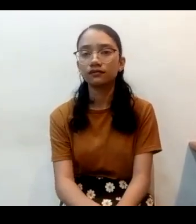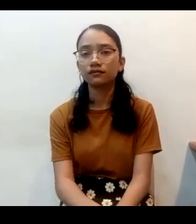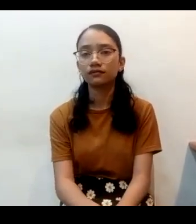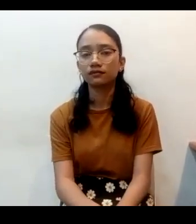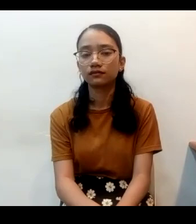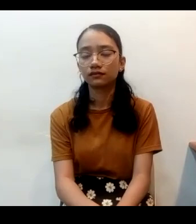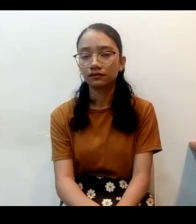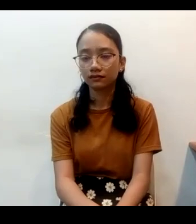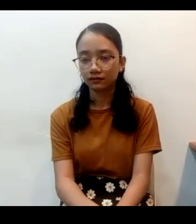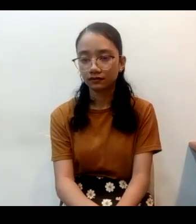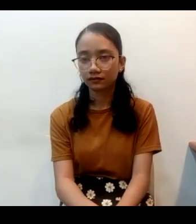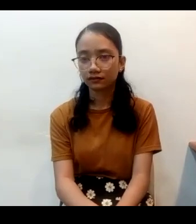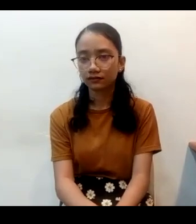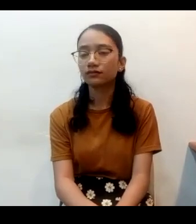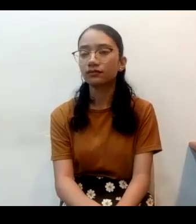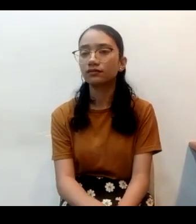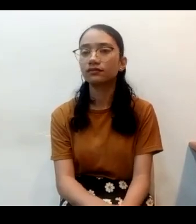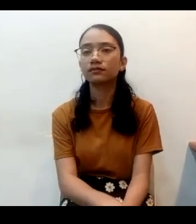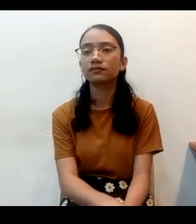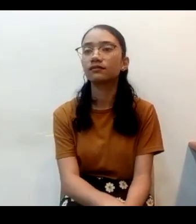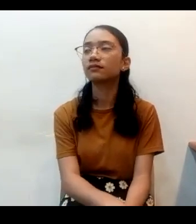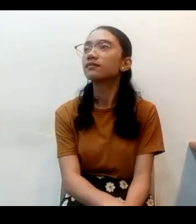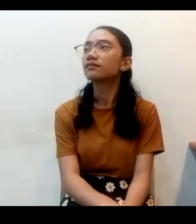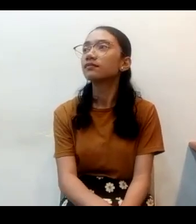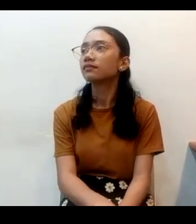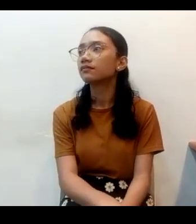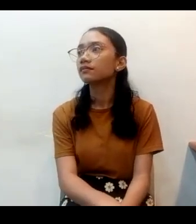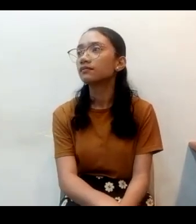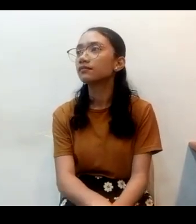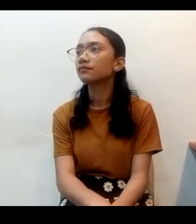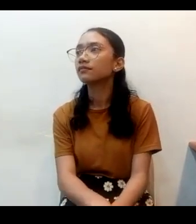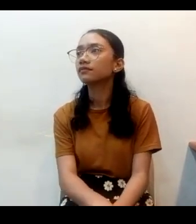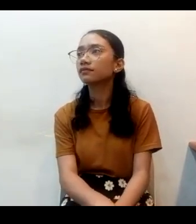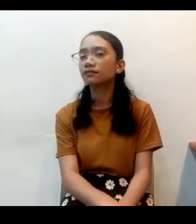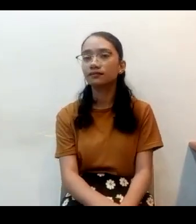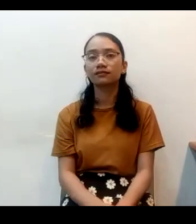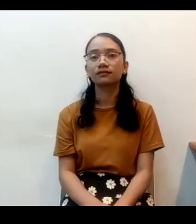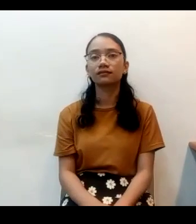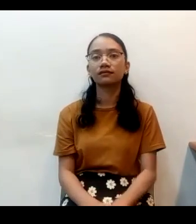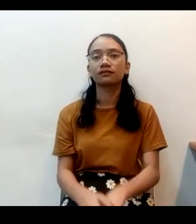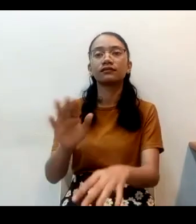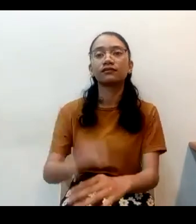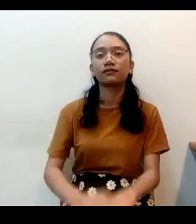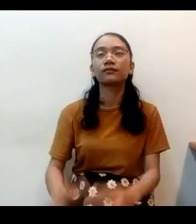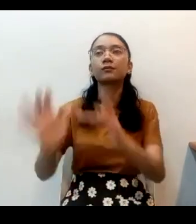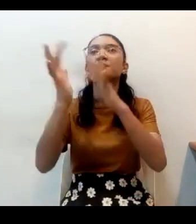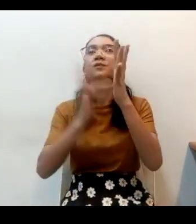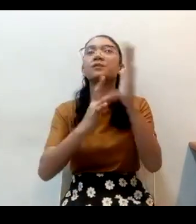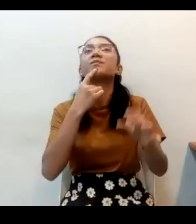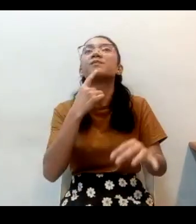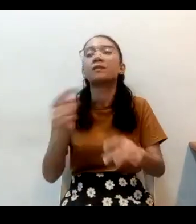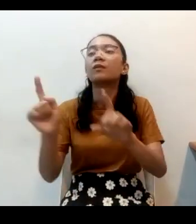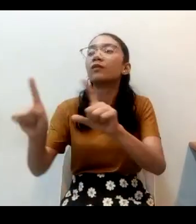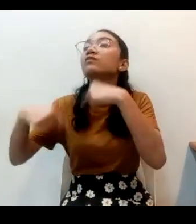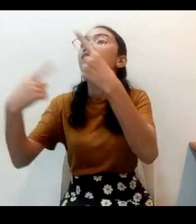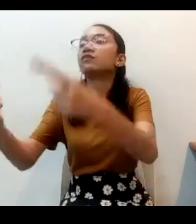ay sinugo. Umayo nga siya at nagugas at bumalik na nakakakita. Go, wash in the pool of Siloam.